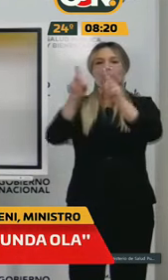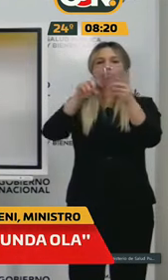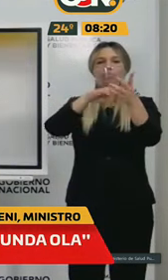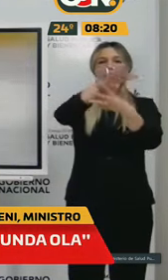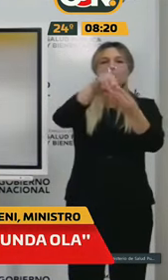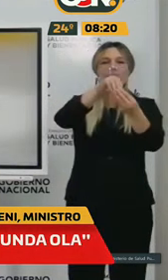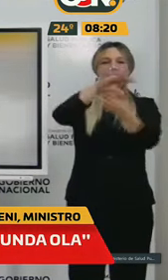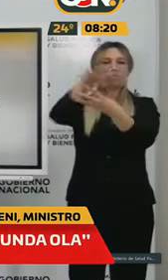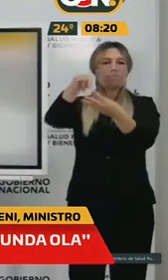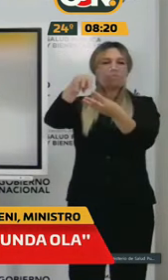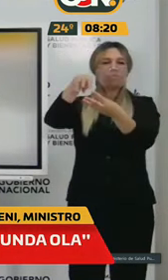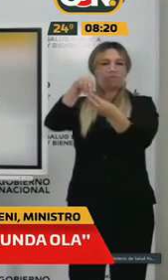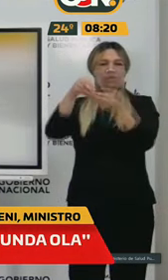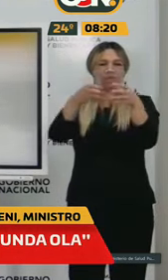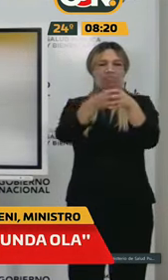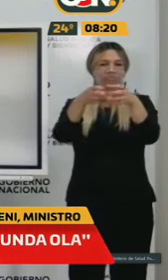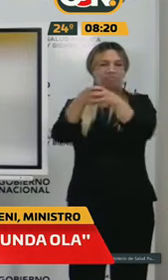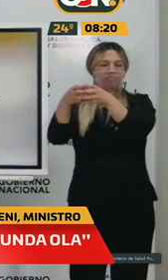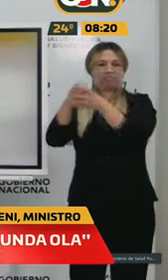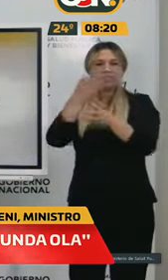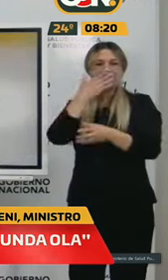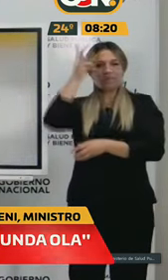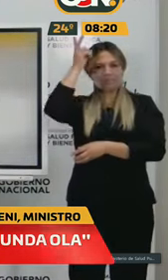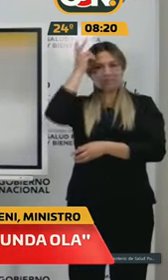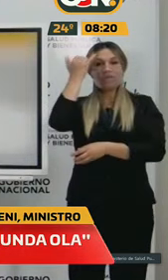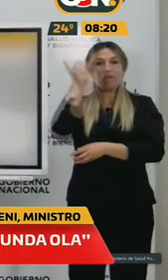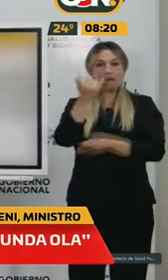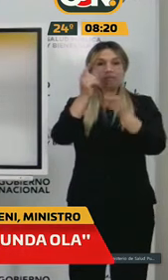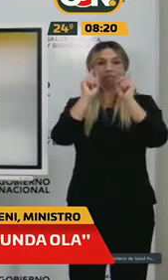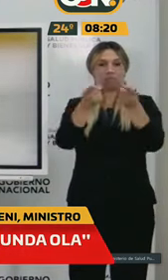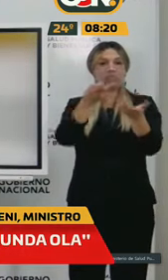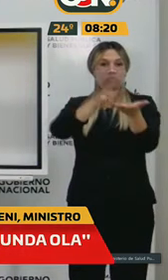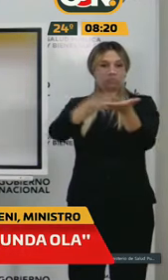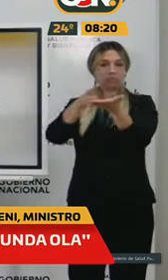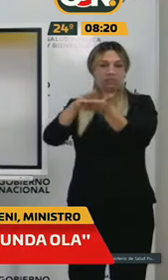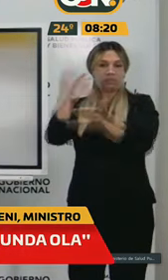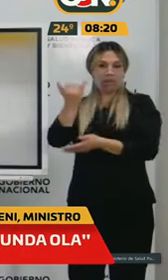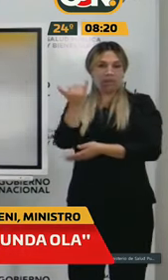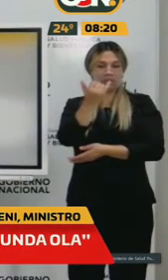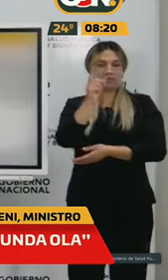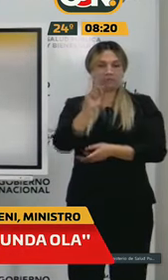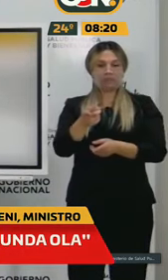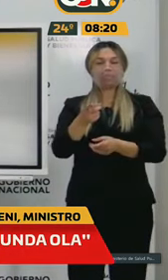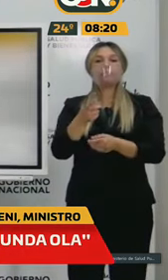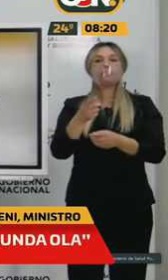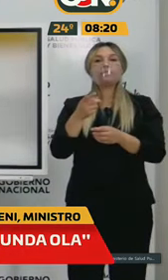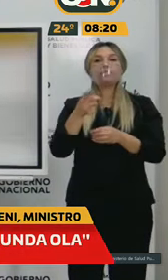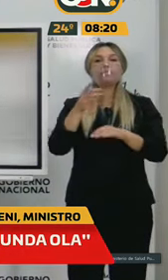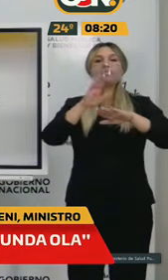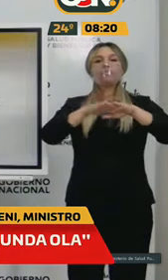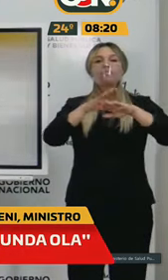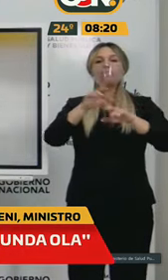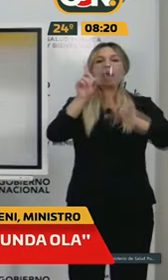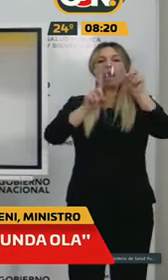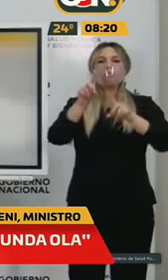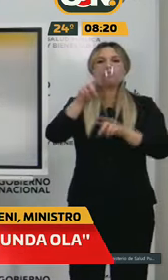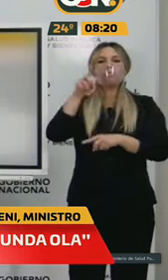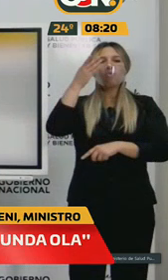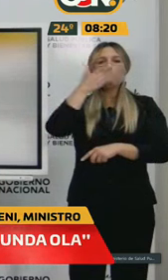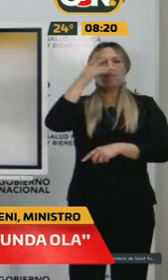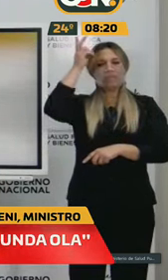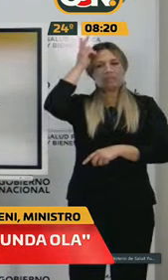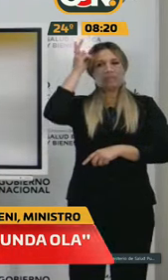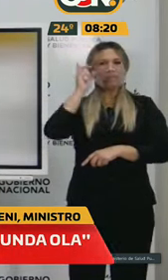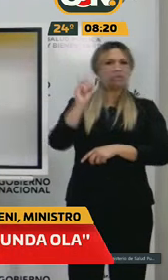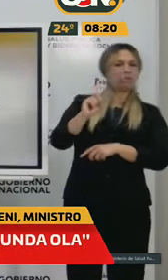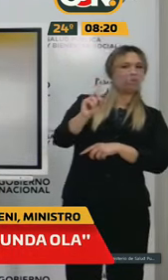comunidades. También tenemos un número de fallecidos que es importante. Mucho de ello también tiene que ver con una resistencia a la toma